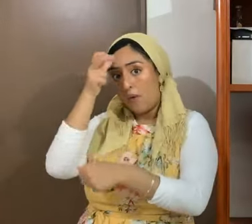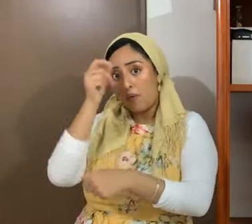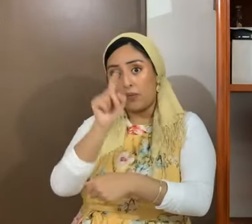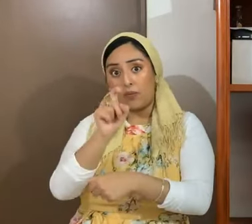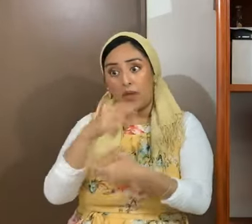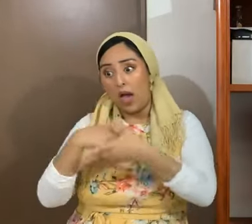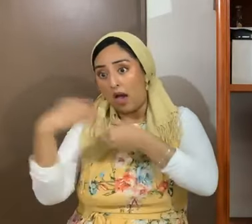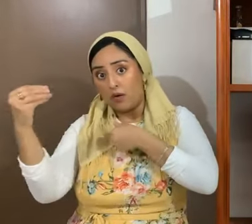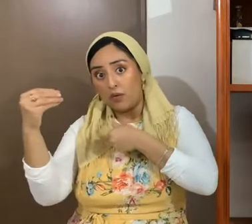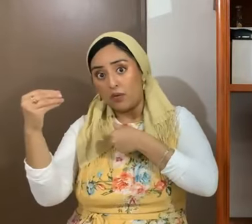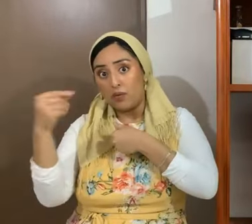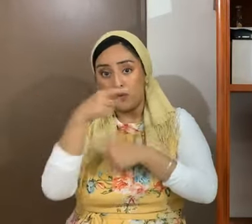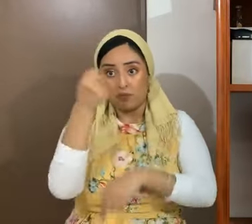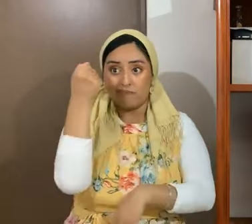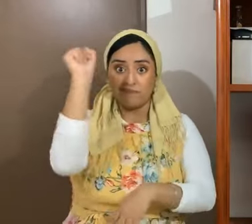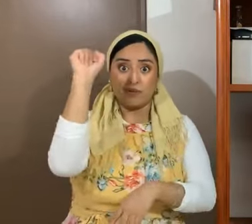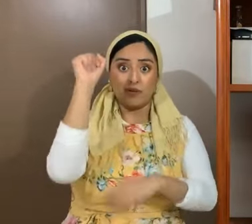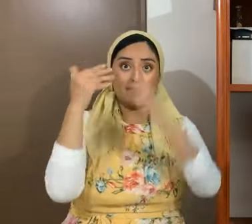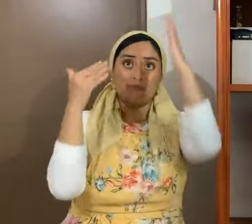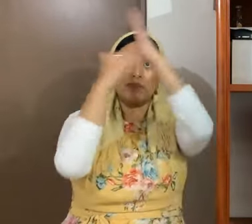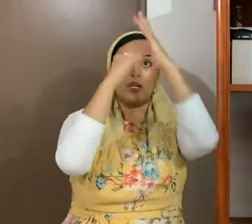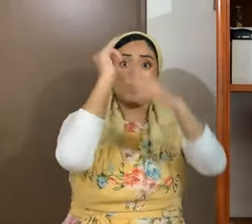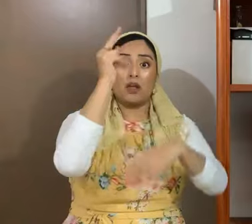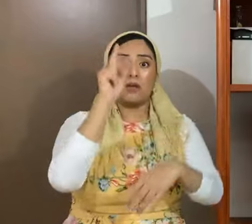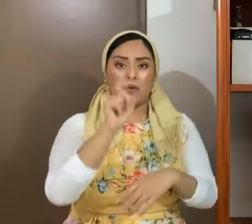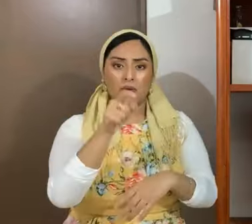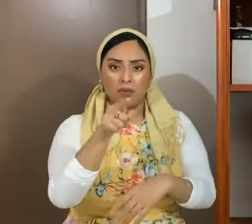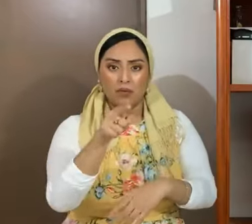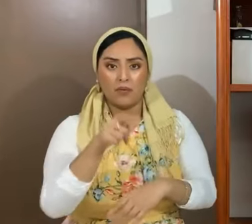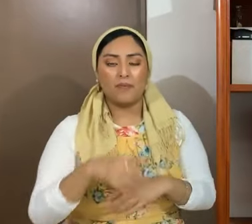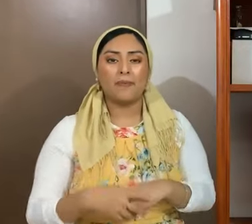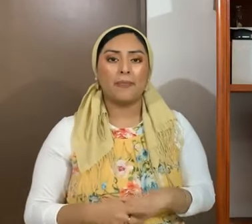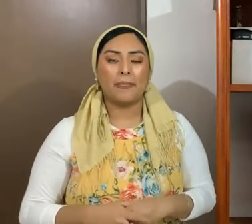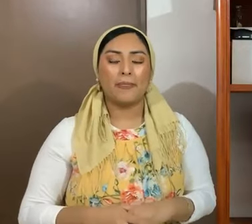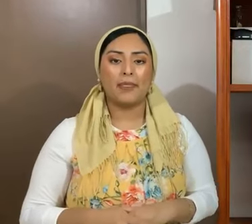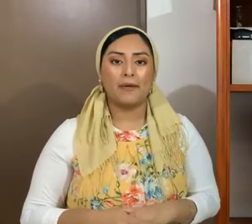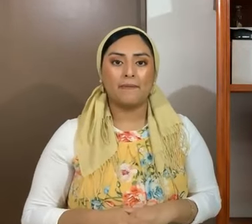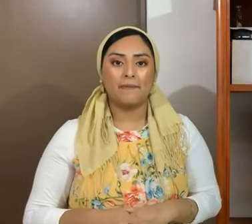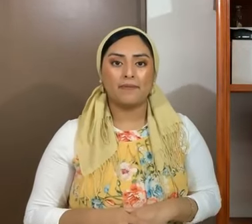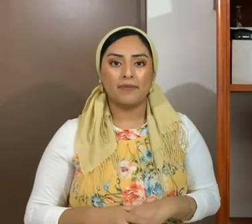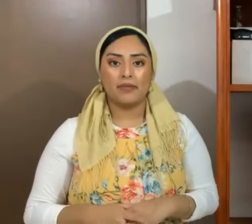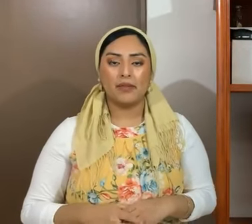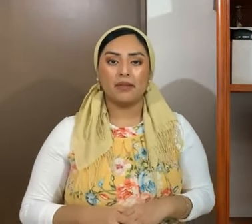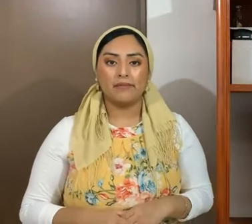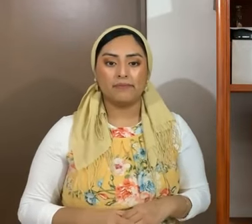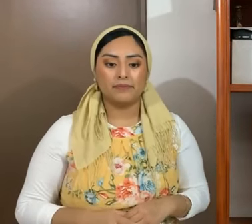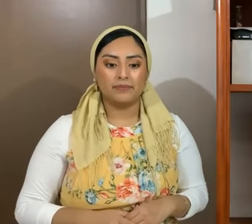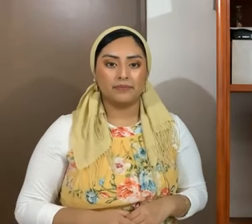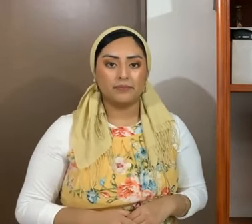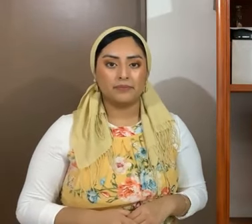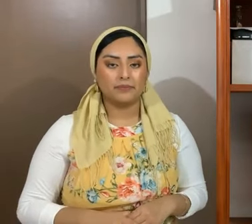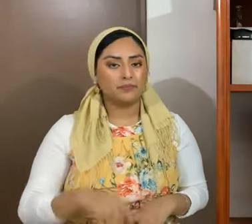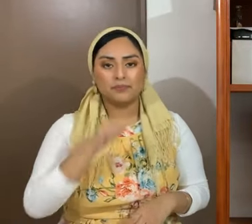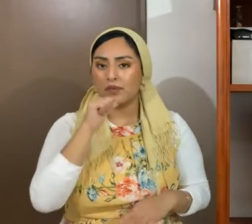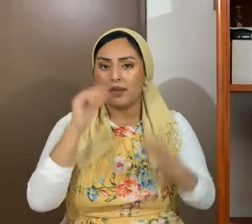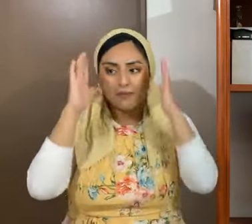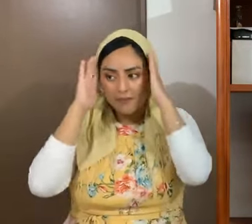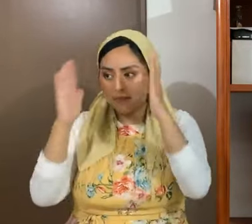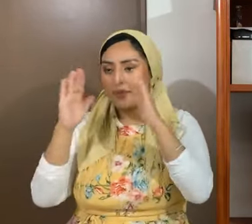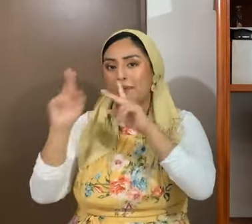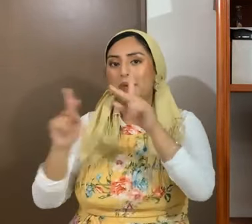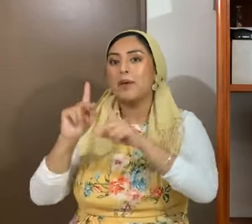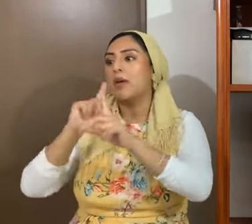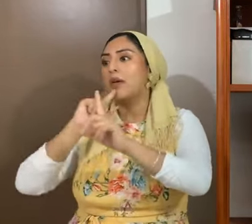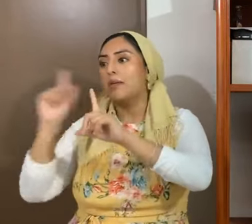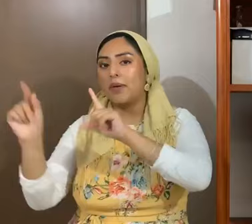te saque? ¿Te vas a rebelar ante Yahweh? ¿Te vas a rebelar? Entonces no escuches a